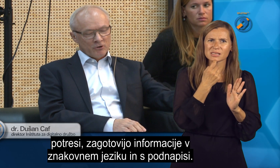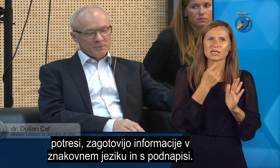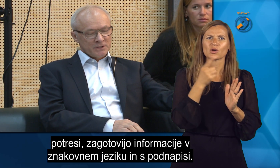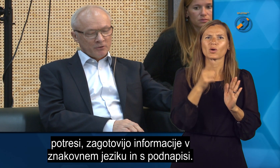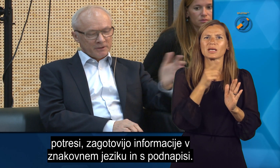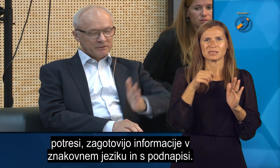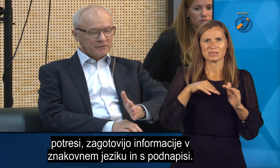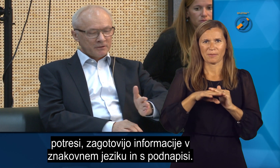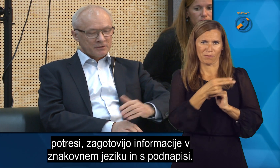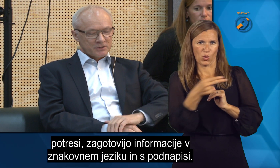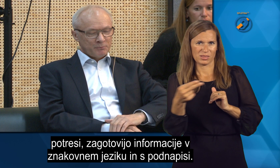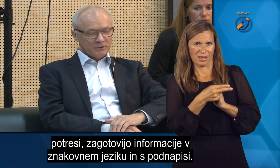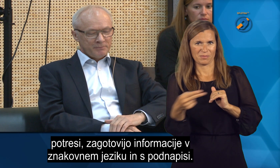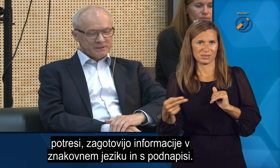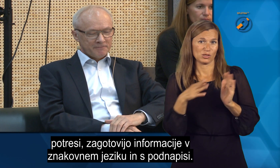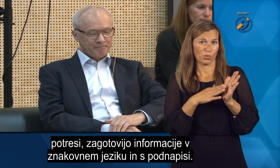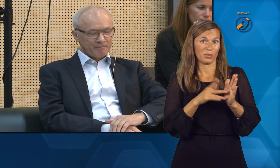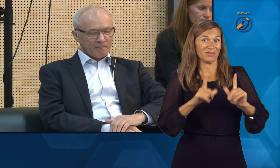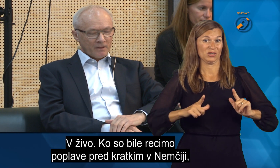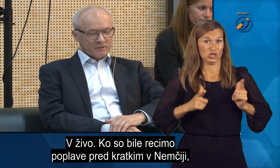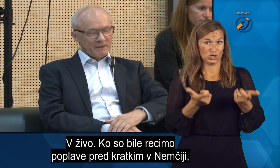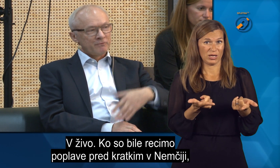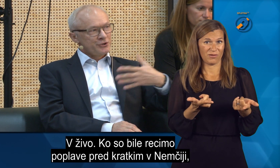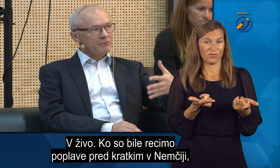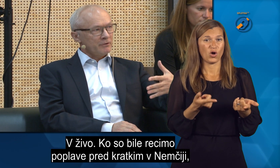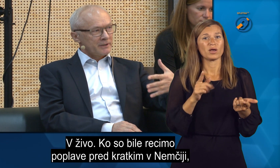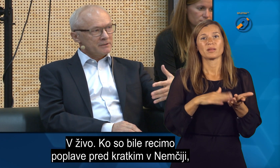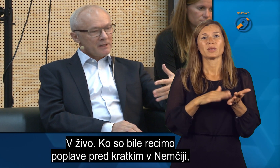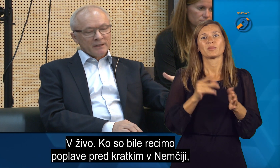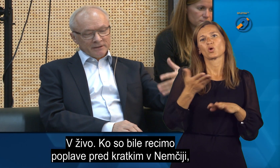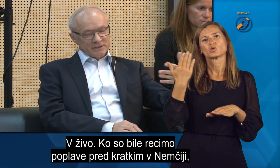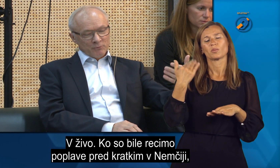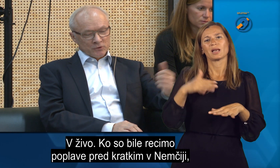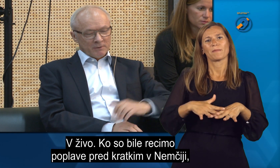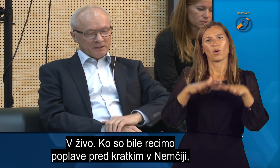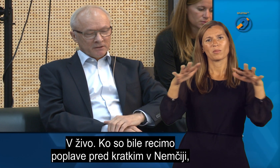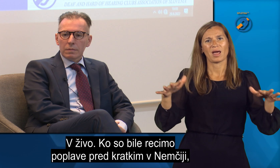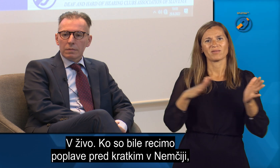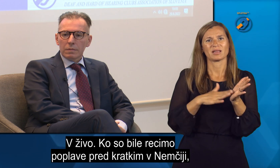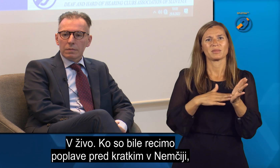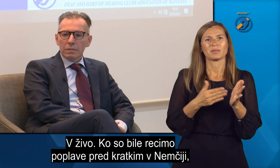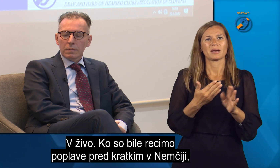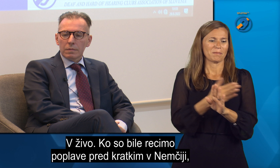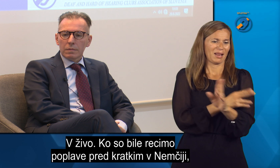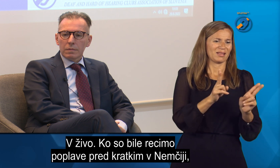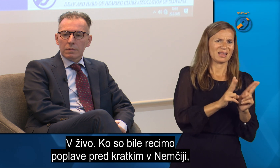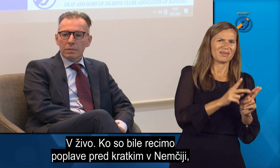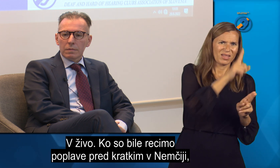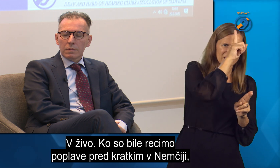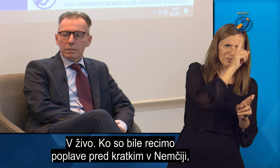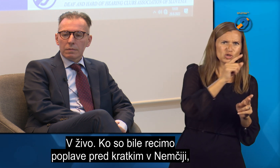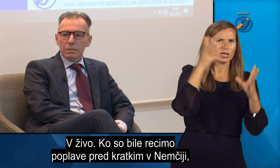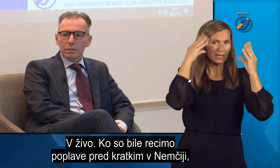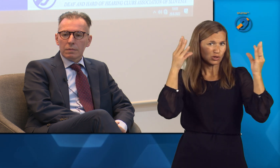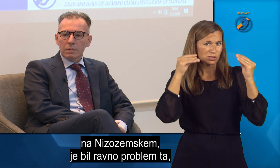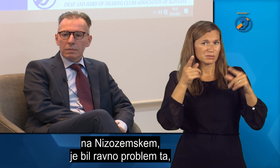informacije v znakovnem jeziku in s podnapisi, torej v živo, in recimo ko so bile poplave, recimo pred